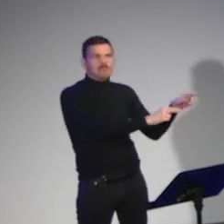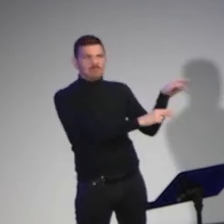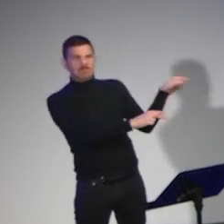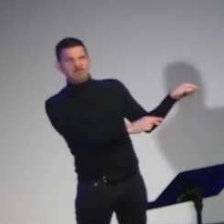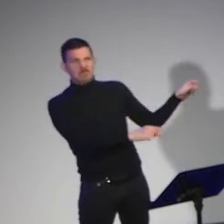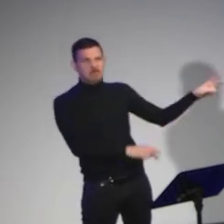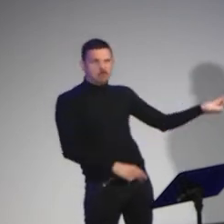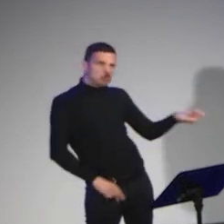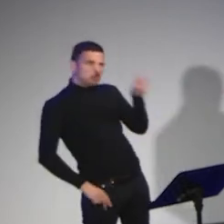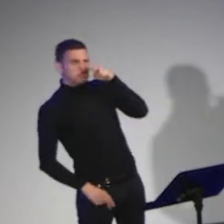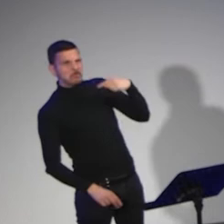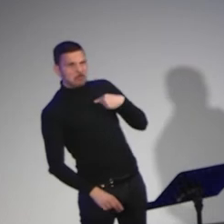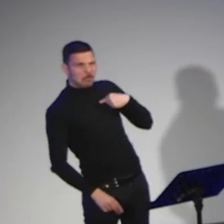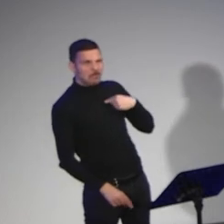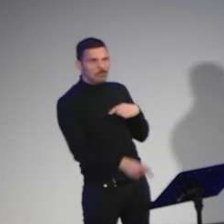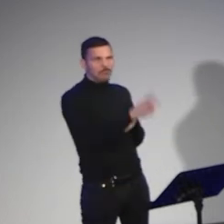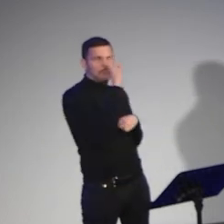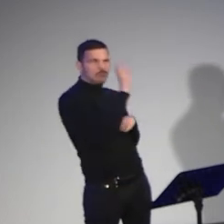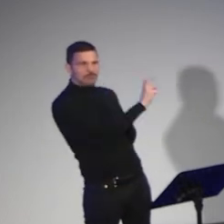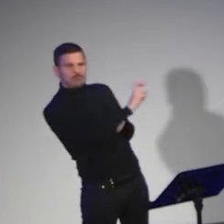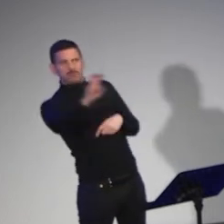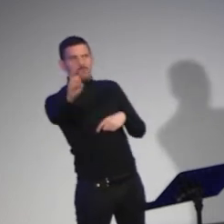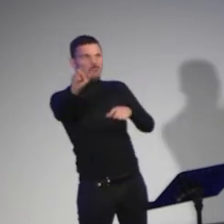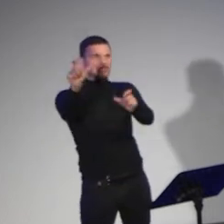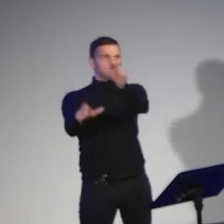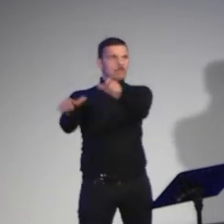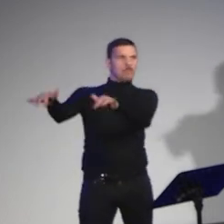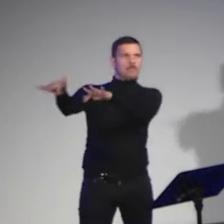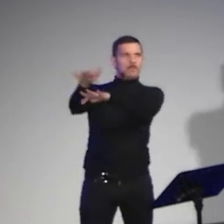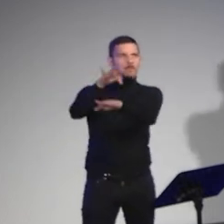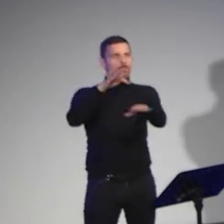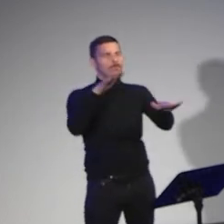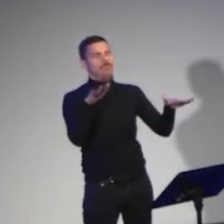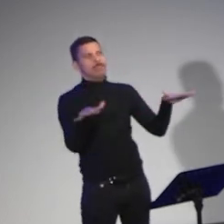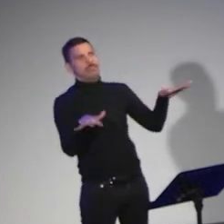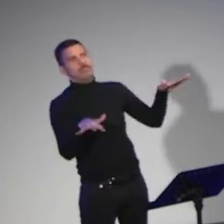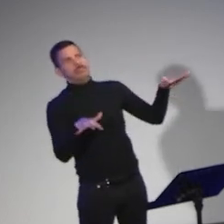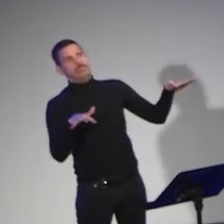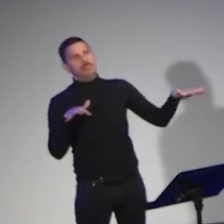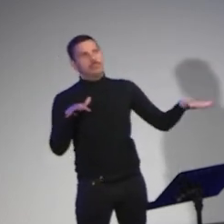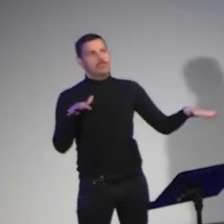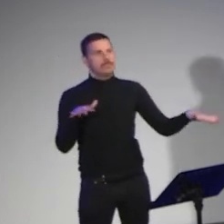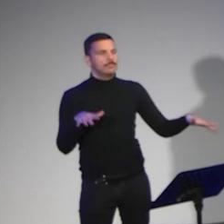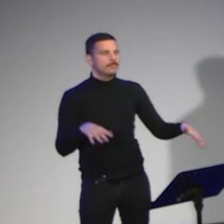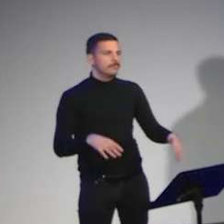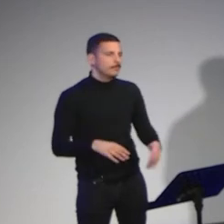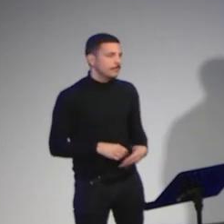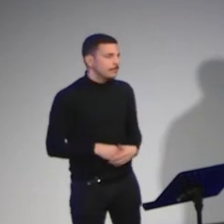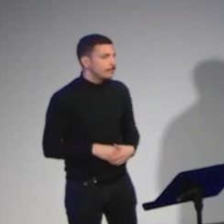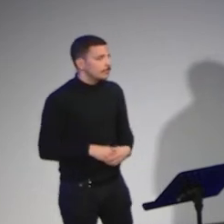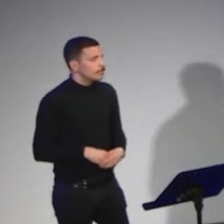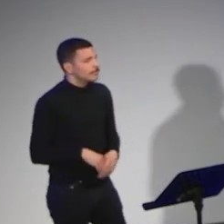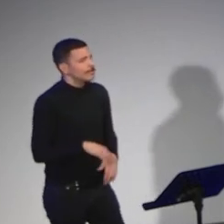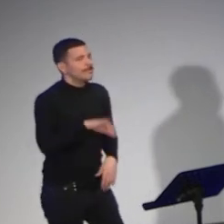Dieu, sa tête? On s'adresse à quelqu'un, on est obligé d'imaginer la personne. Il n'imaginait